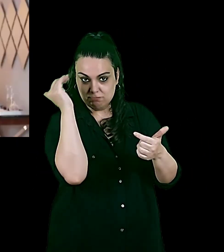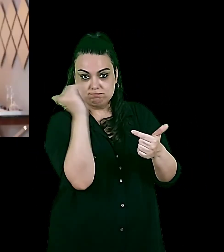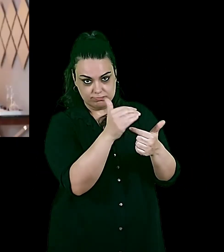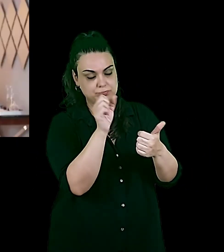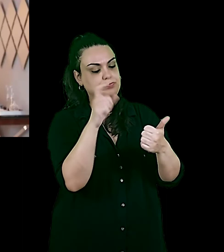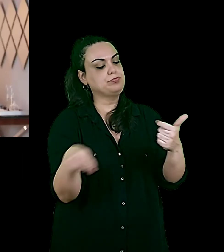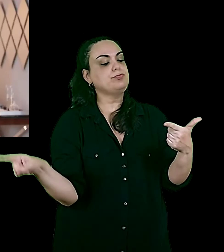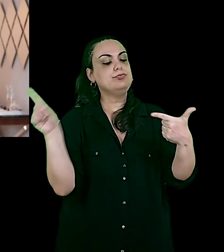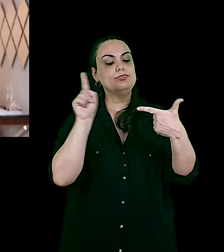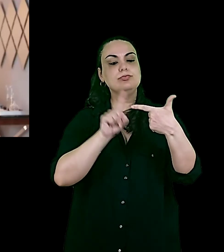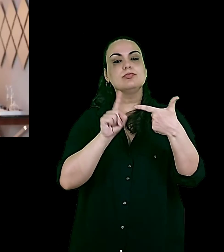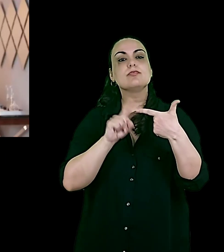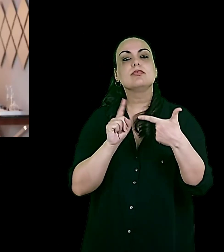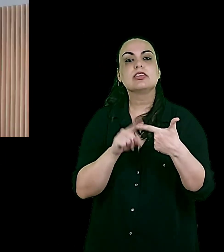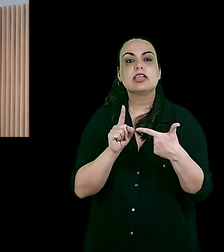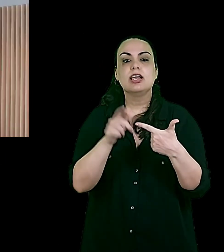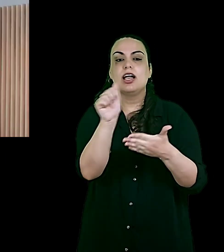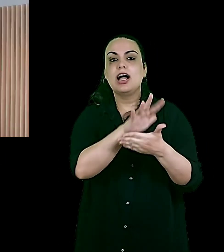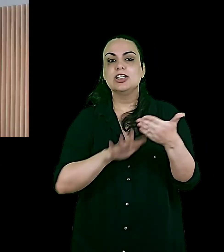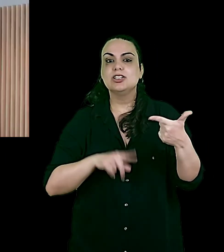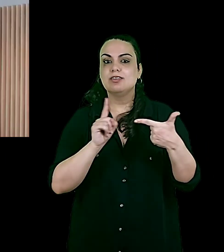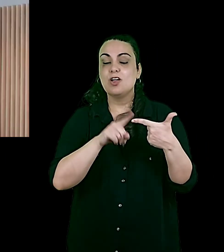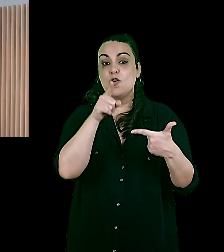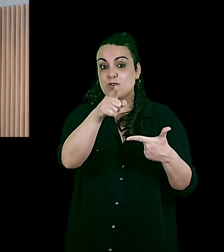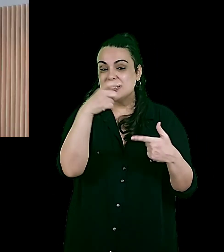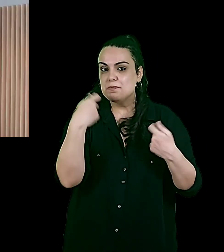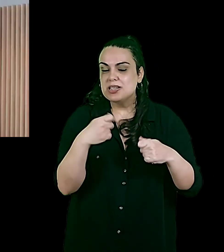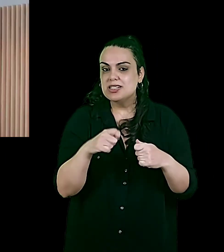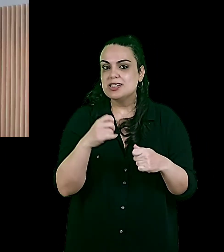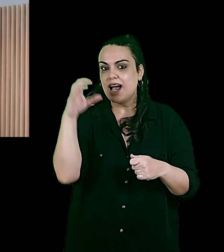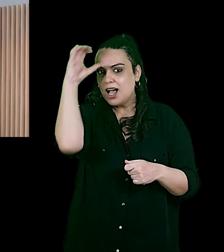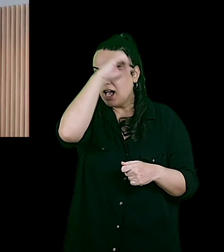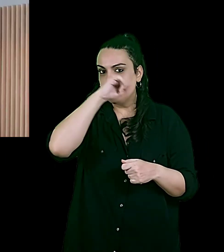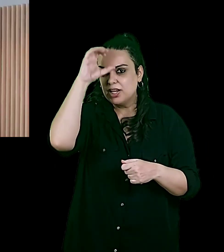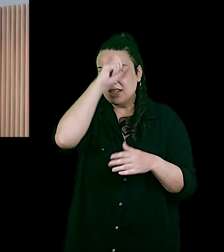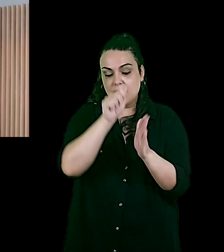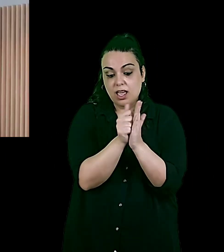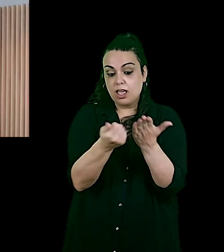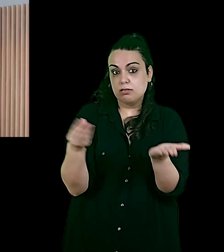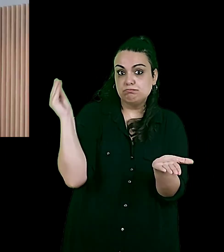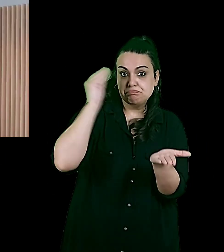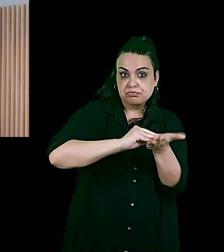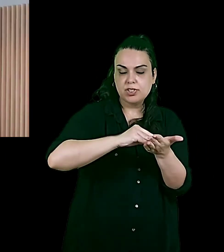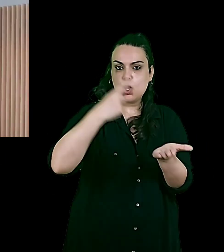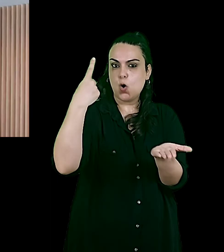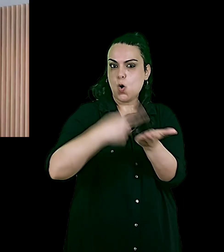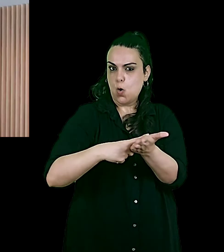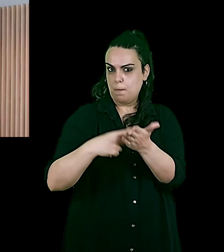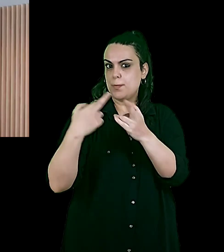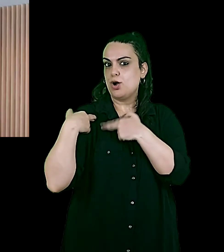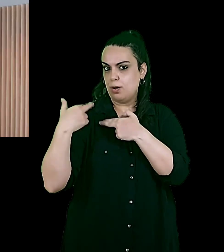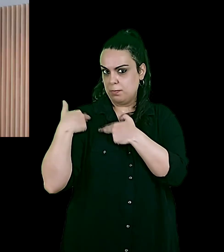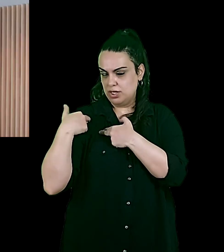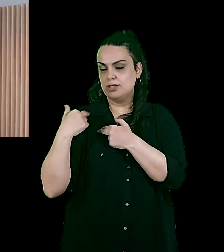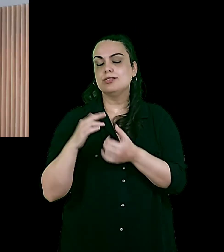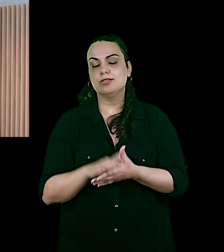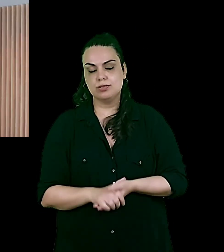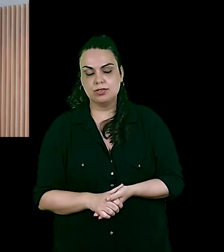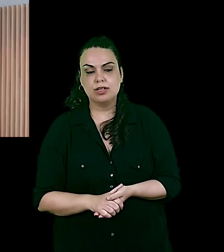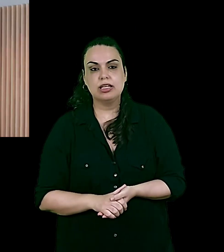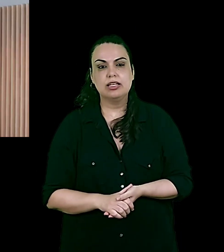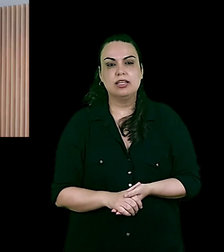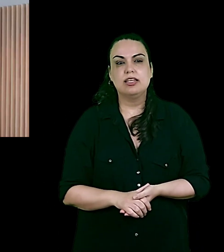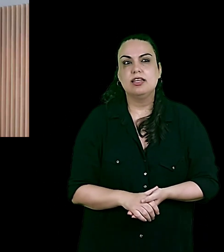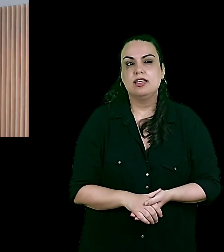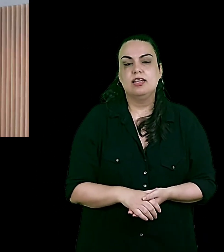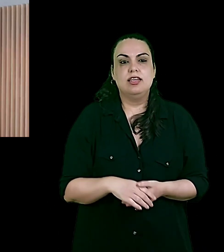obedeça. Tarefa 2. Você precisa aprender a agendar os seus compromissos com você mesmo ou com você mesma.